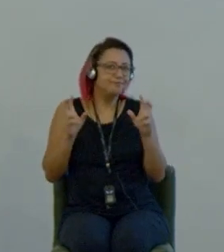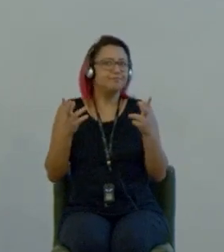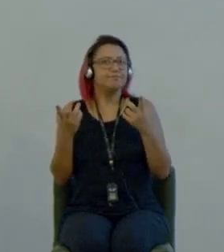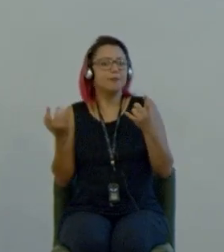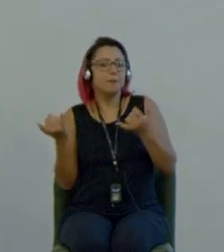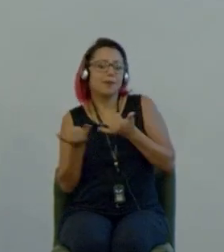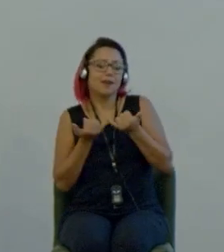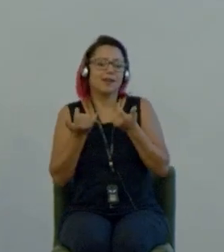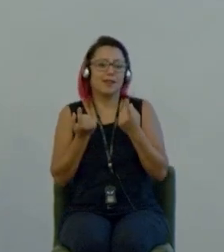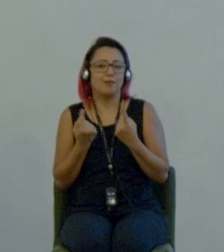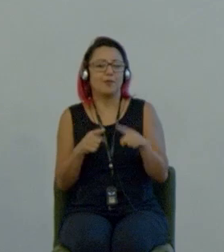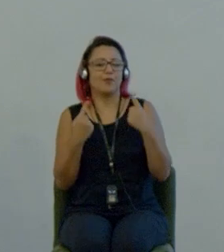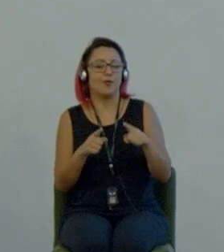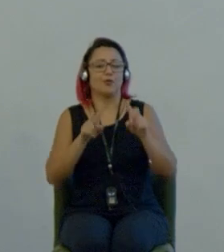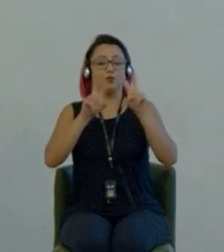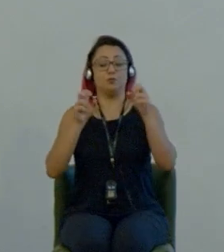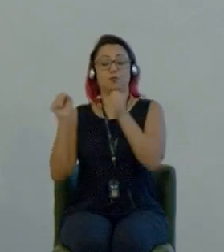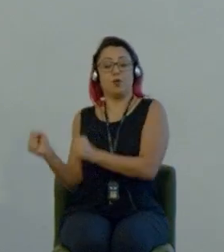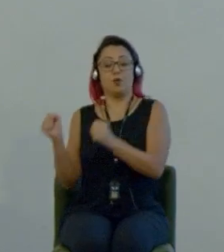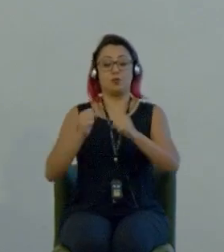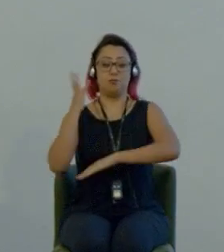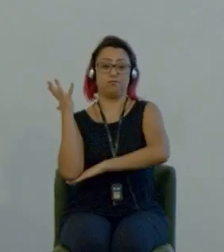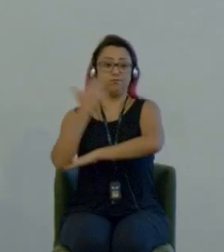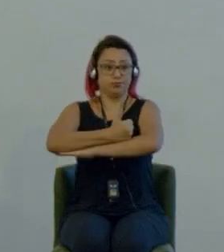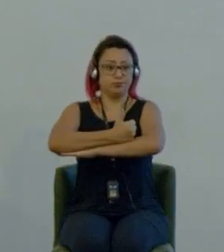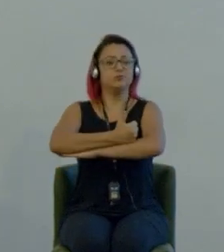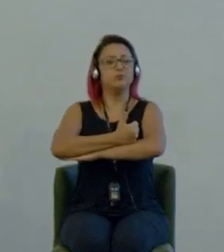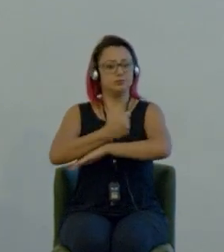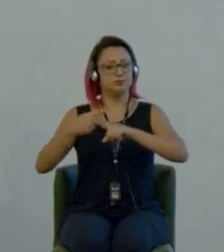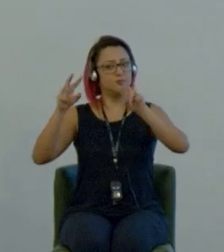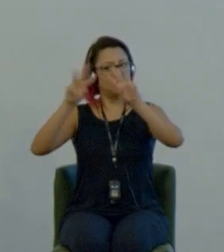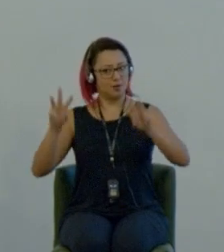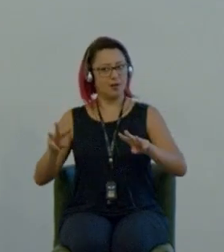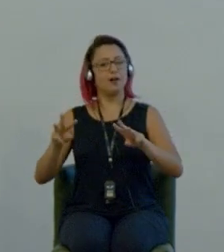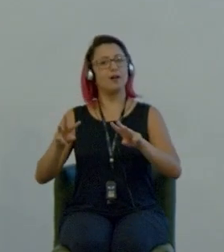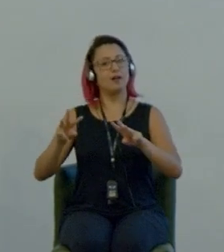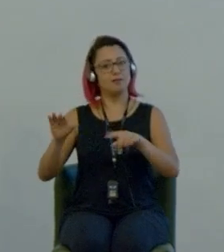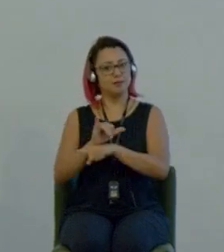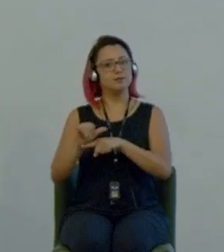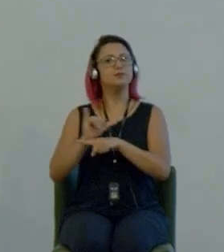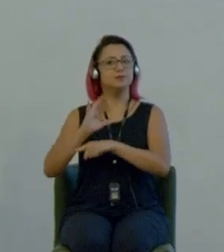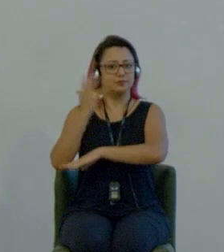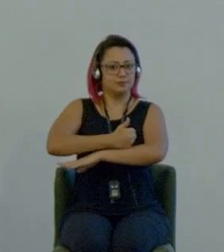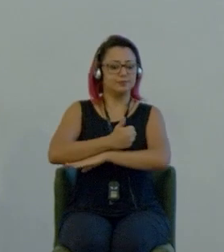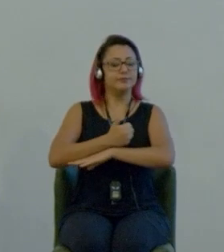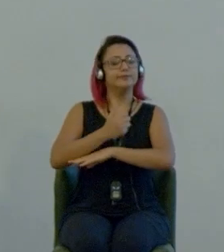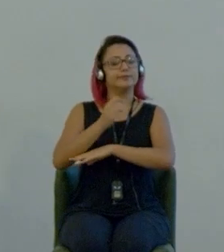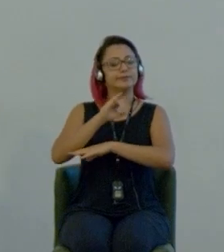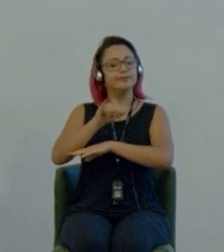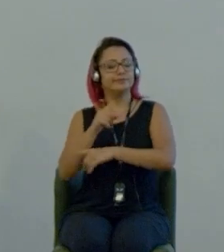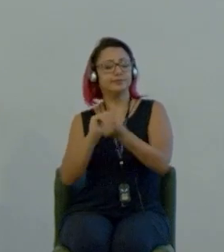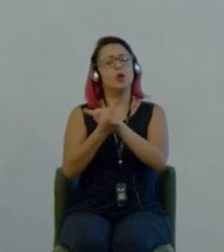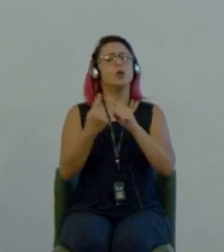puissance coloniale des cartes et la renversent, évidemment. Pourquoi je parle de la Pinacothèque? Parce que je me